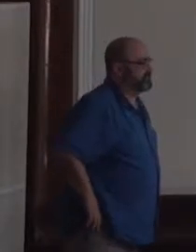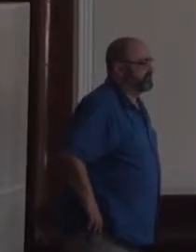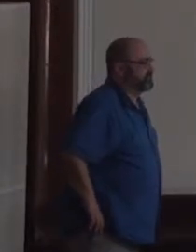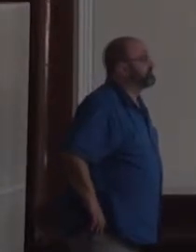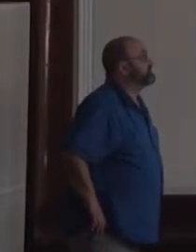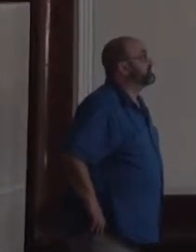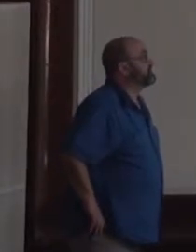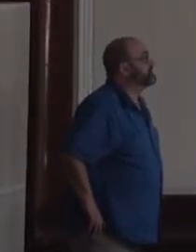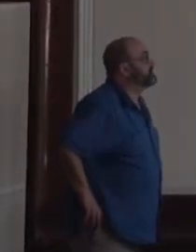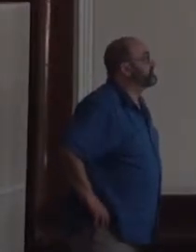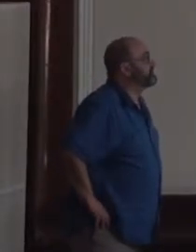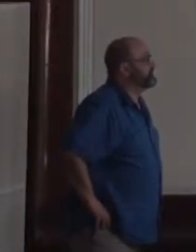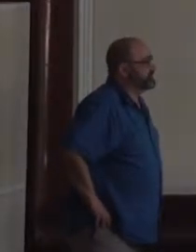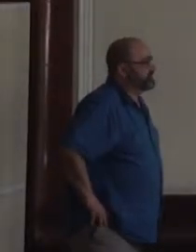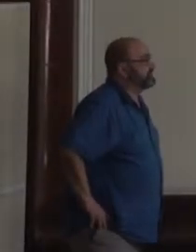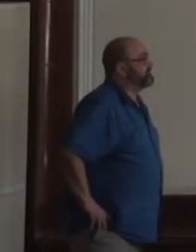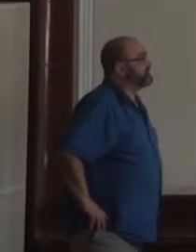ça va fonctionner?